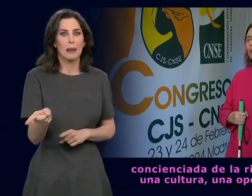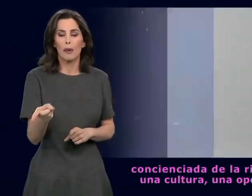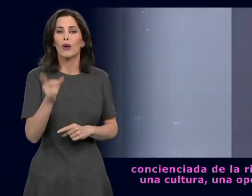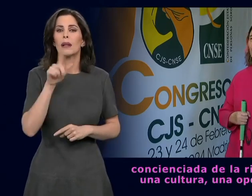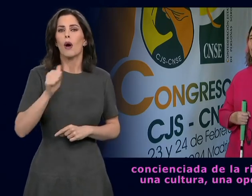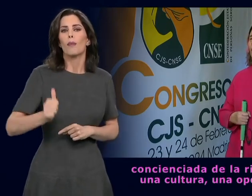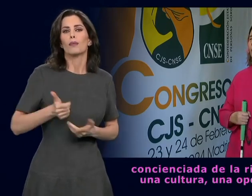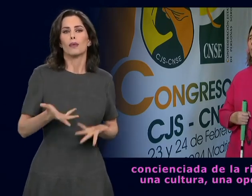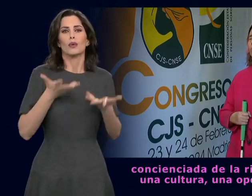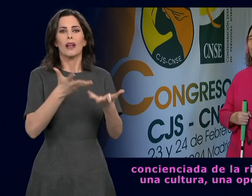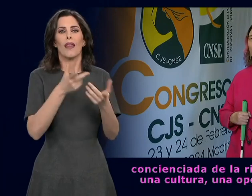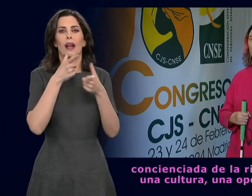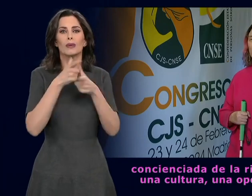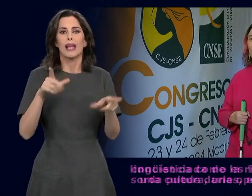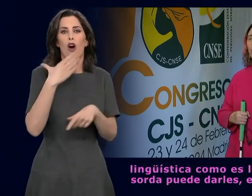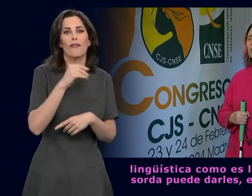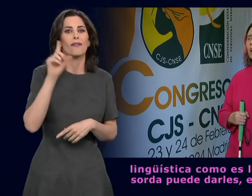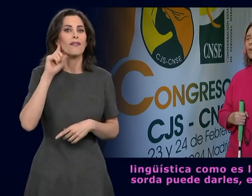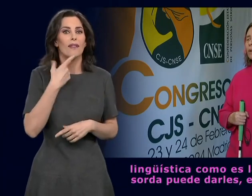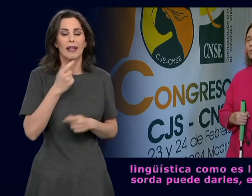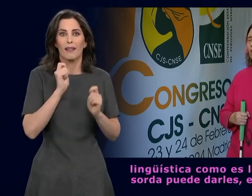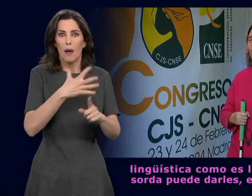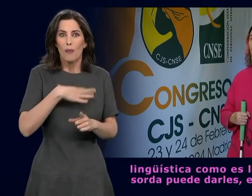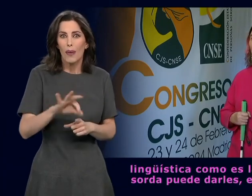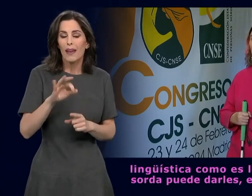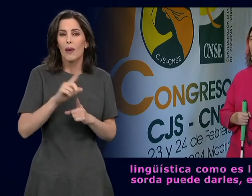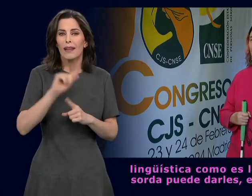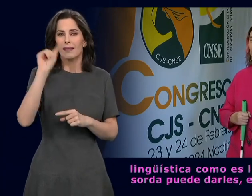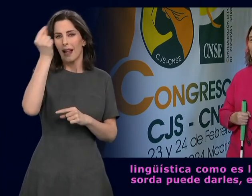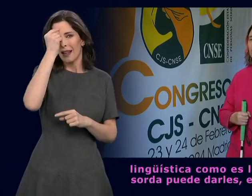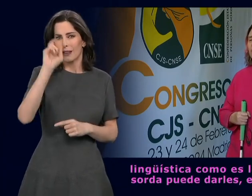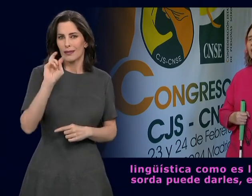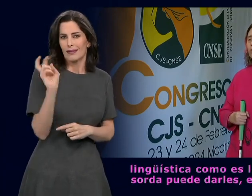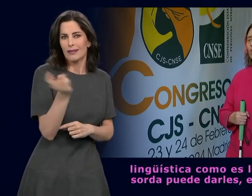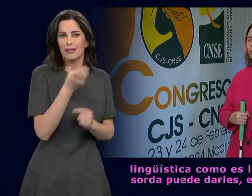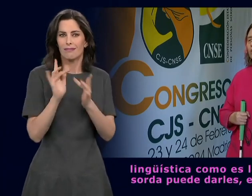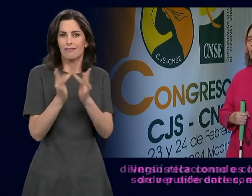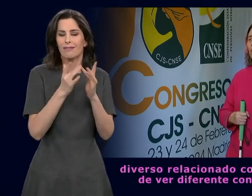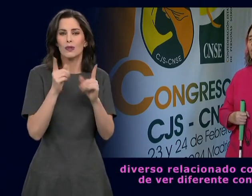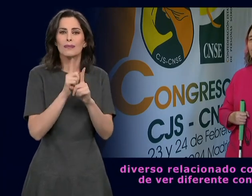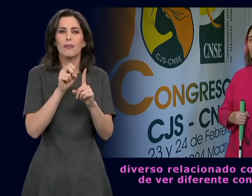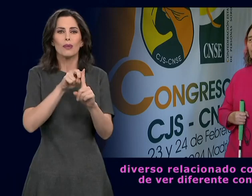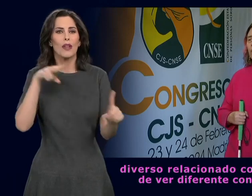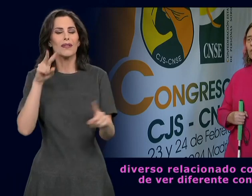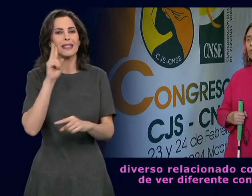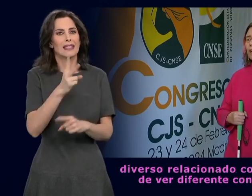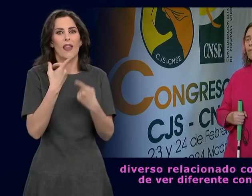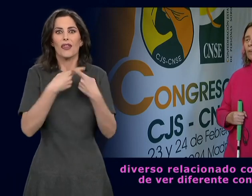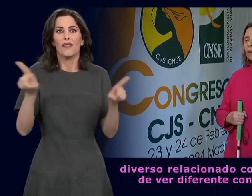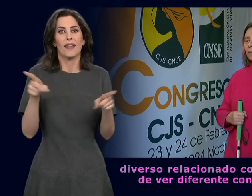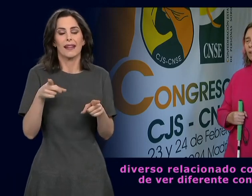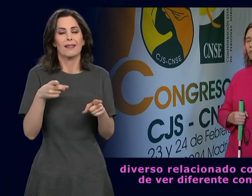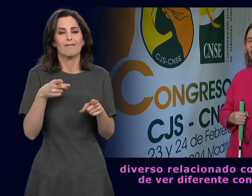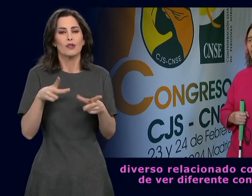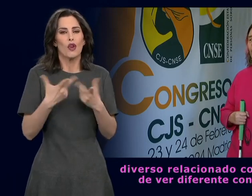cultura, una oportunidad lingüística como es la juventud sorda puede darles. Este talento diverso relacionado con una